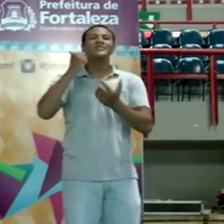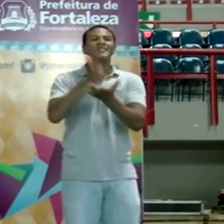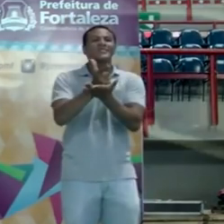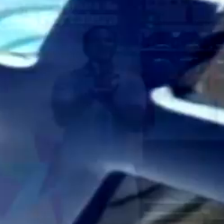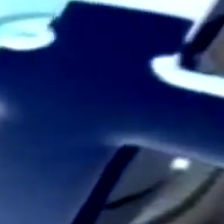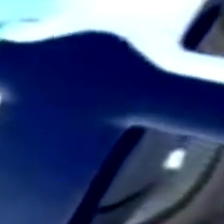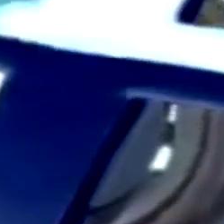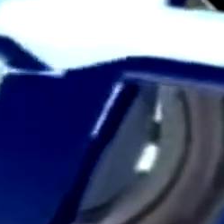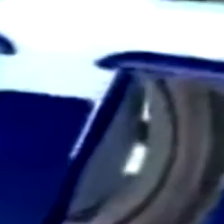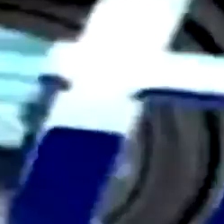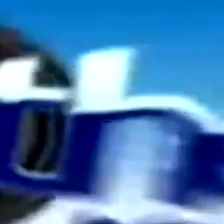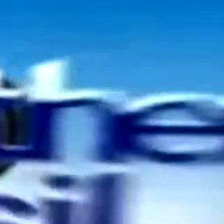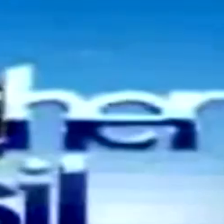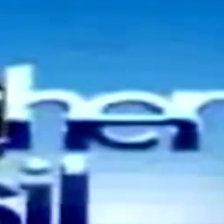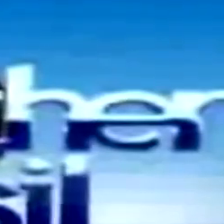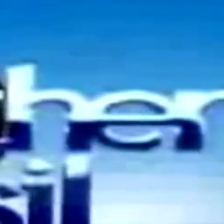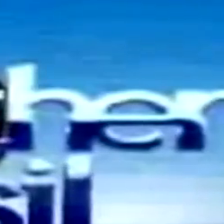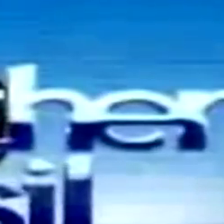indústria cultural.